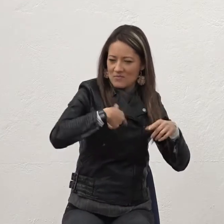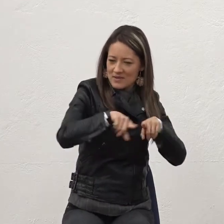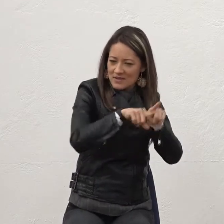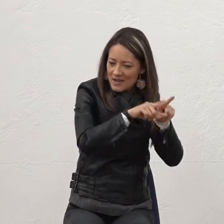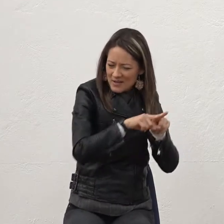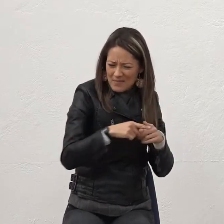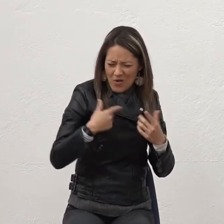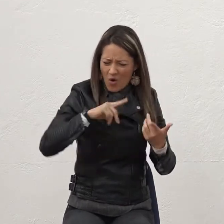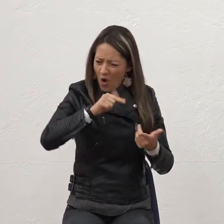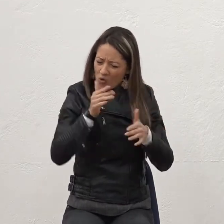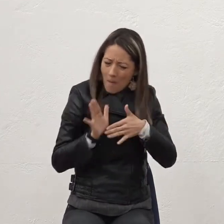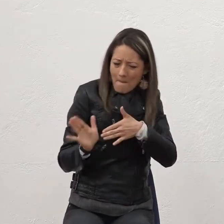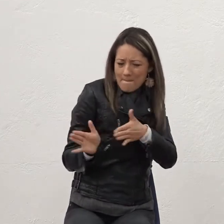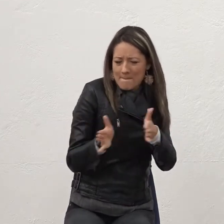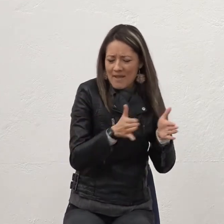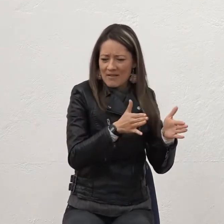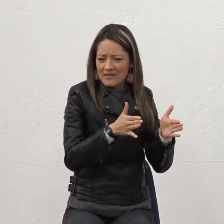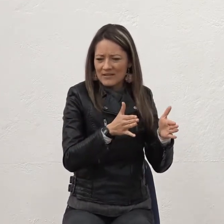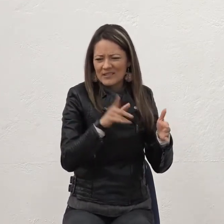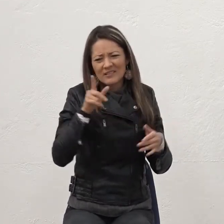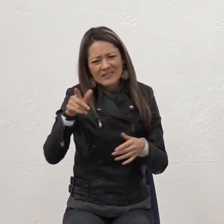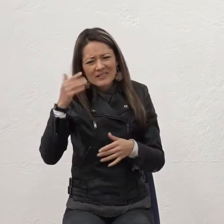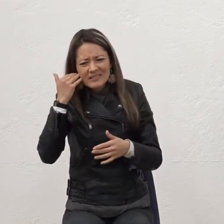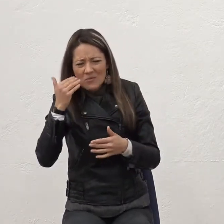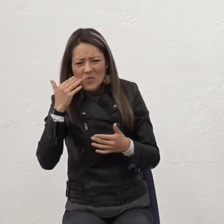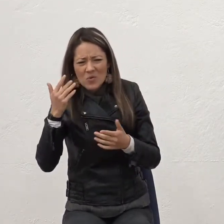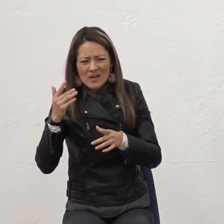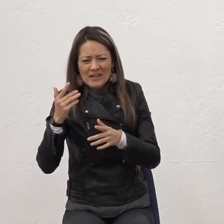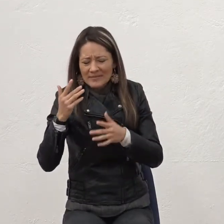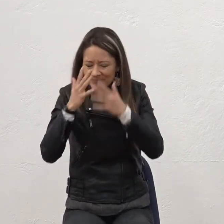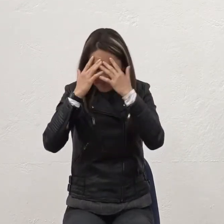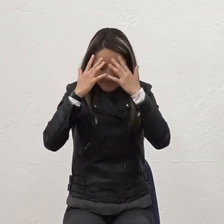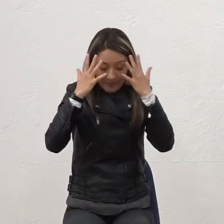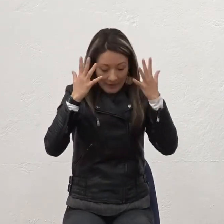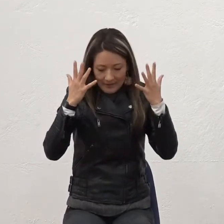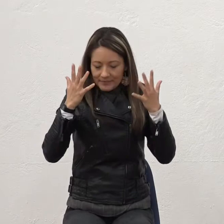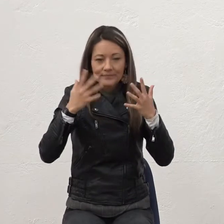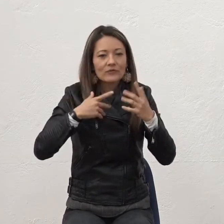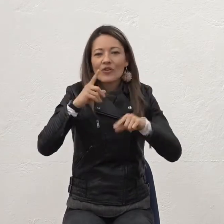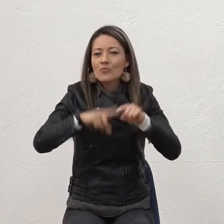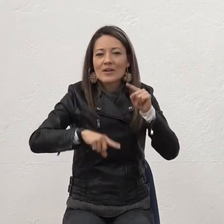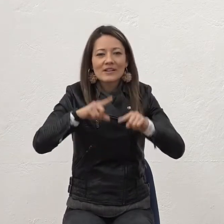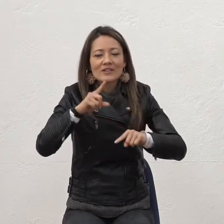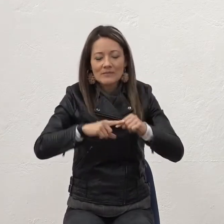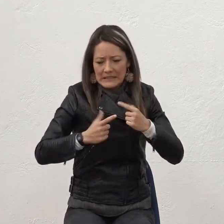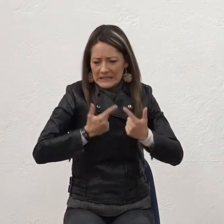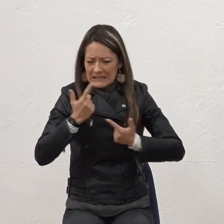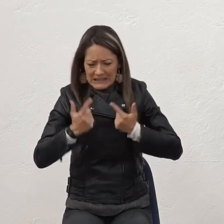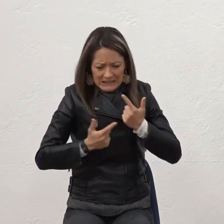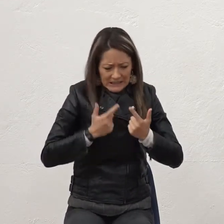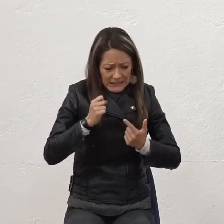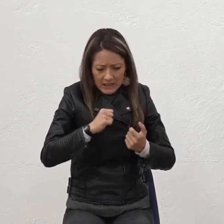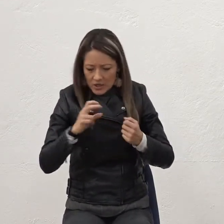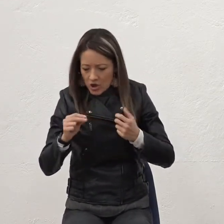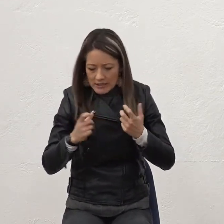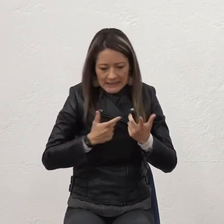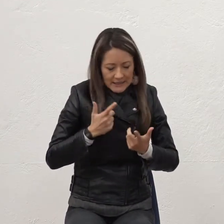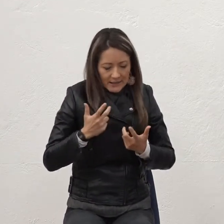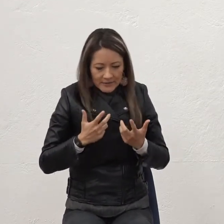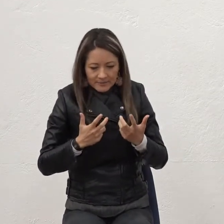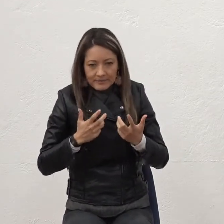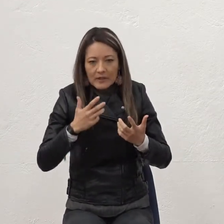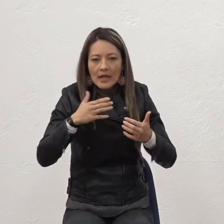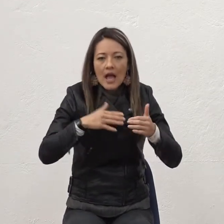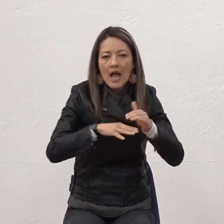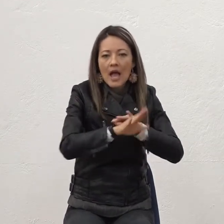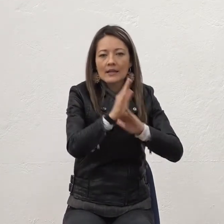Yo tenía otro plan con esta mujer. Yo qué, pero no podía. Había una lucha en él de que sí, que no. El caso es que llegamos a